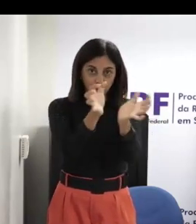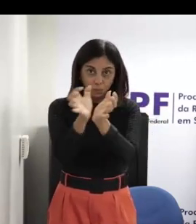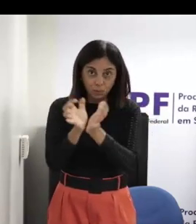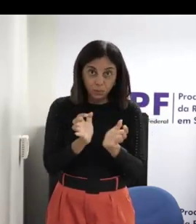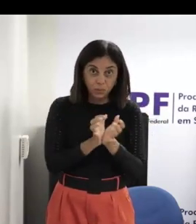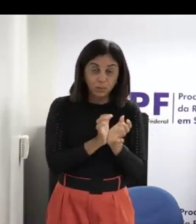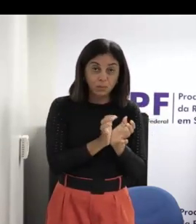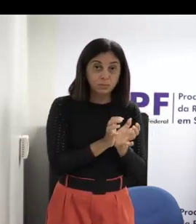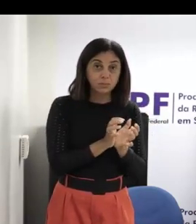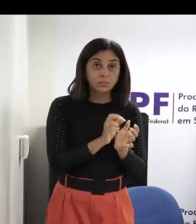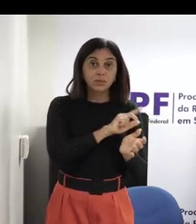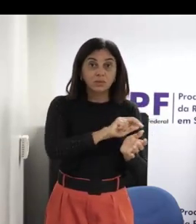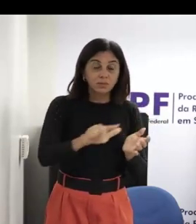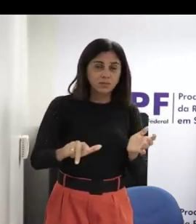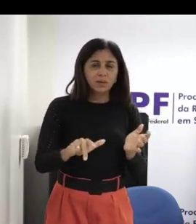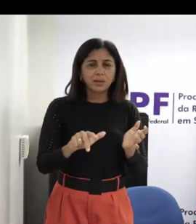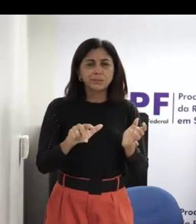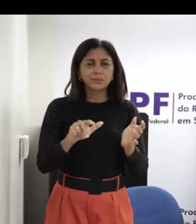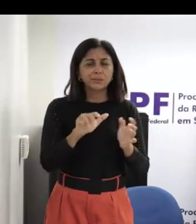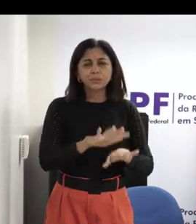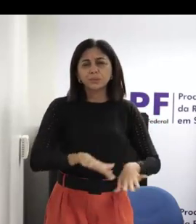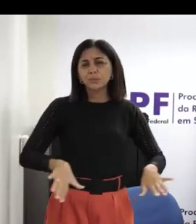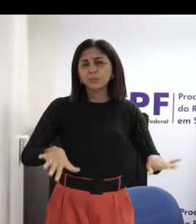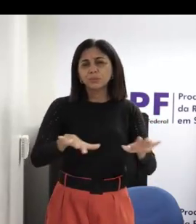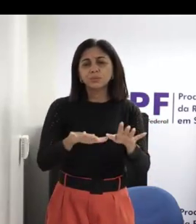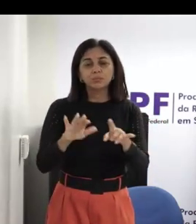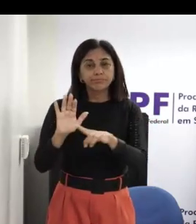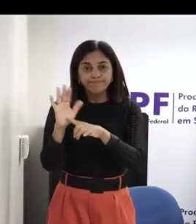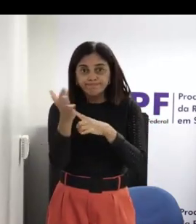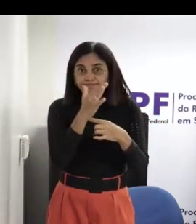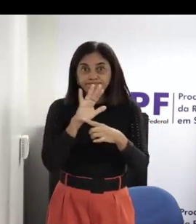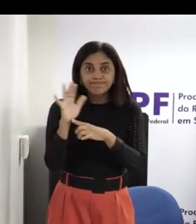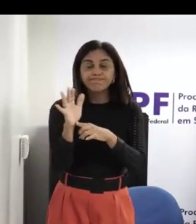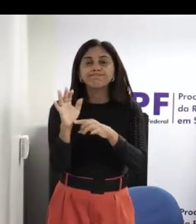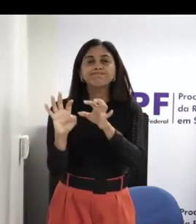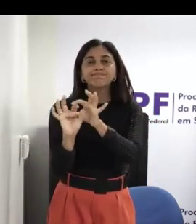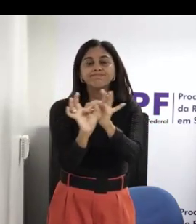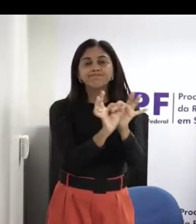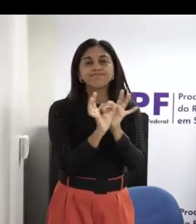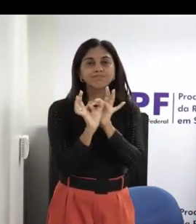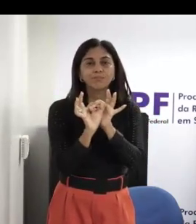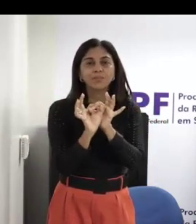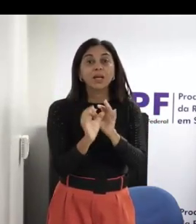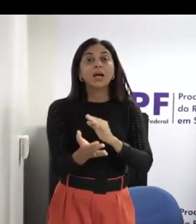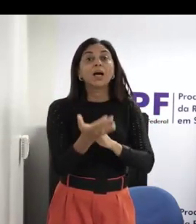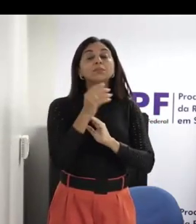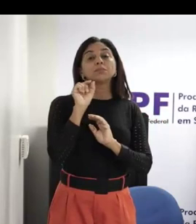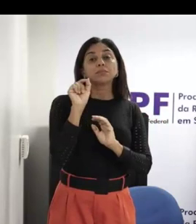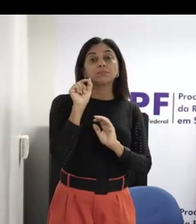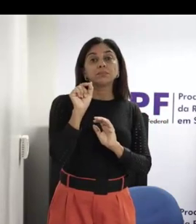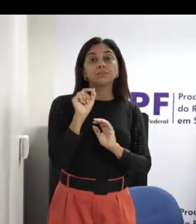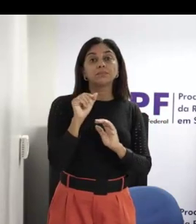olhar da sociedade civil que são complementares e importantíssimos pra gente atingir o